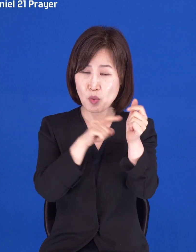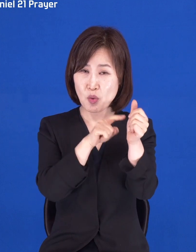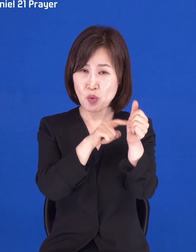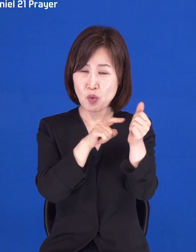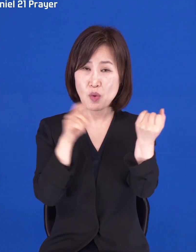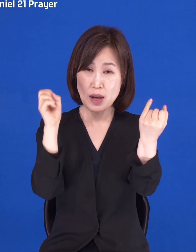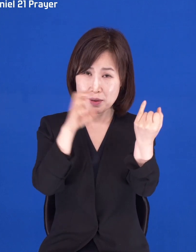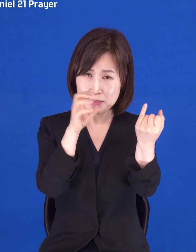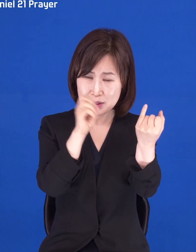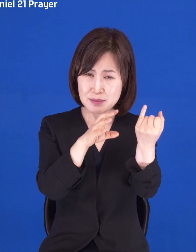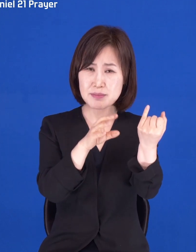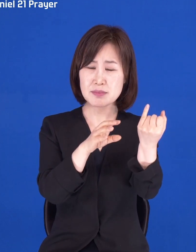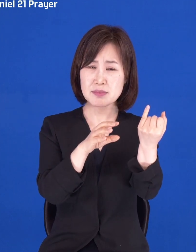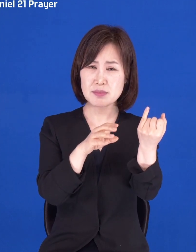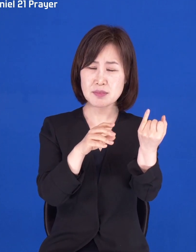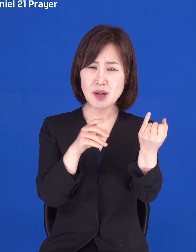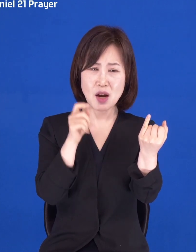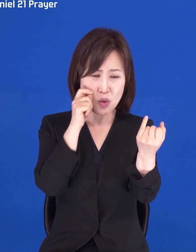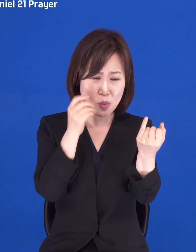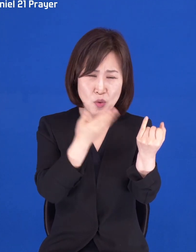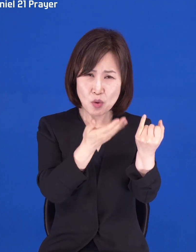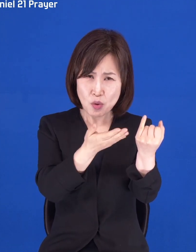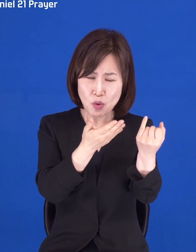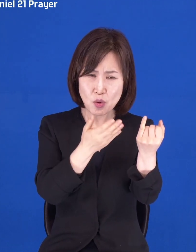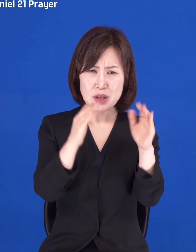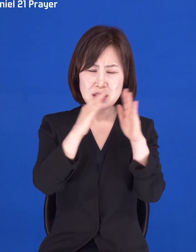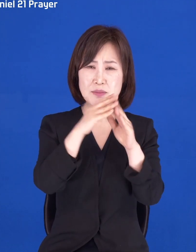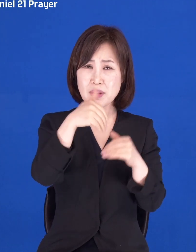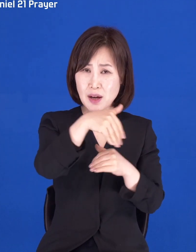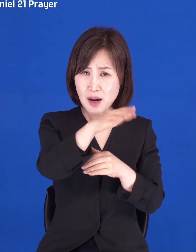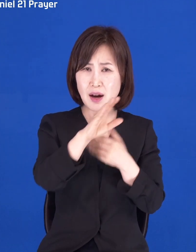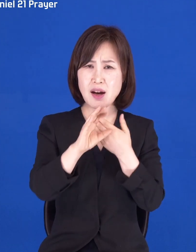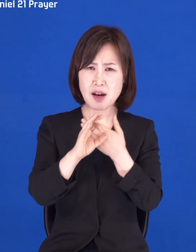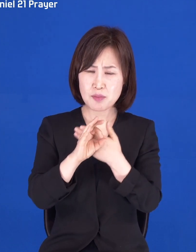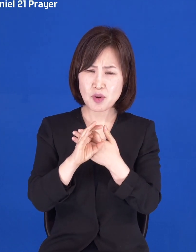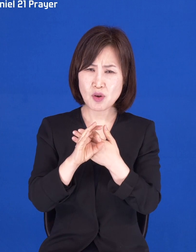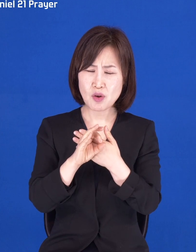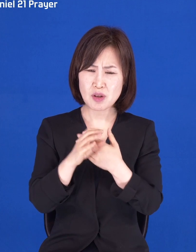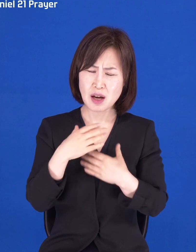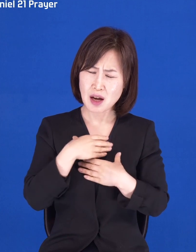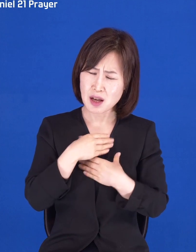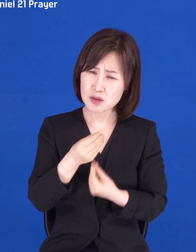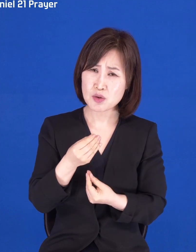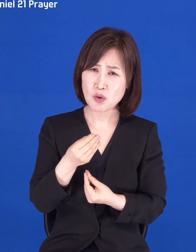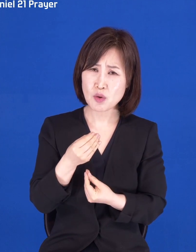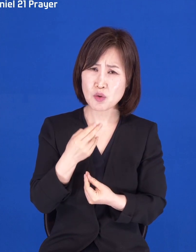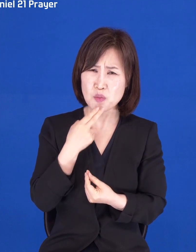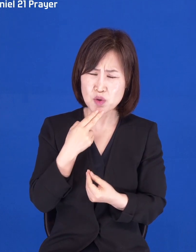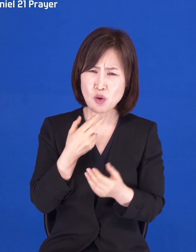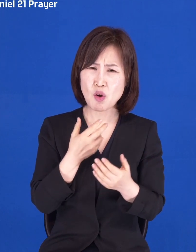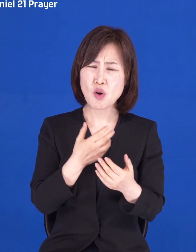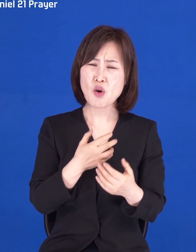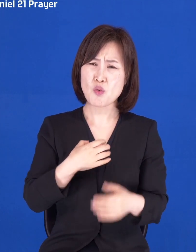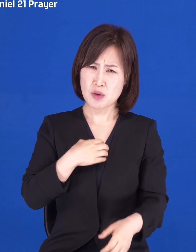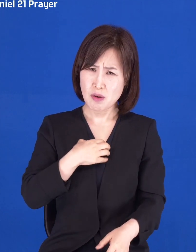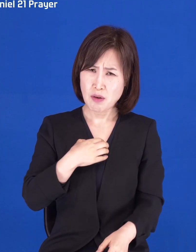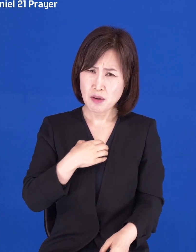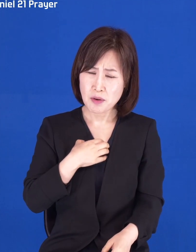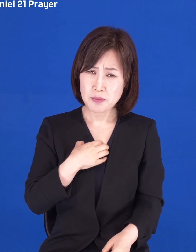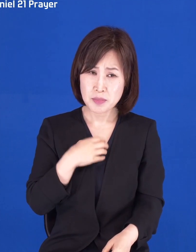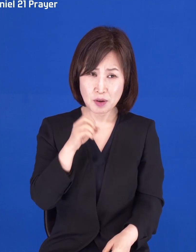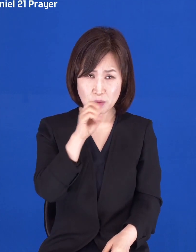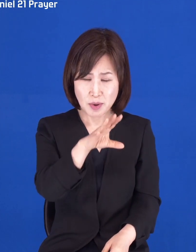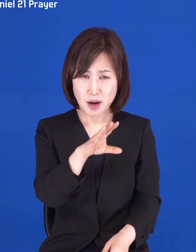하셨어요. 고모, 이제 고모도 돌아가면은 안전하지는 않을 텐데 어쩌겠어? 이랬더니